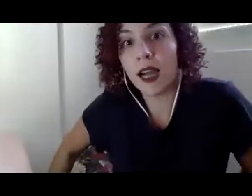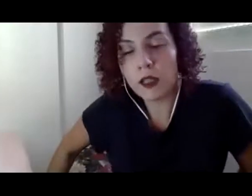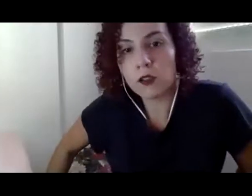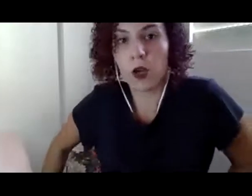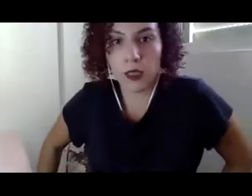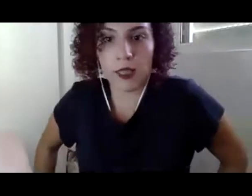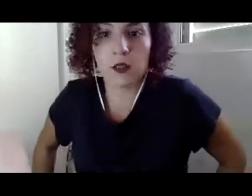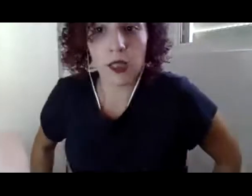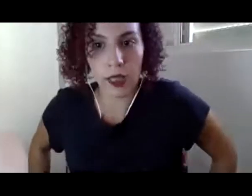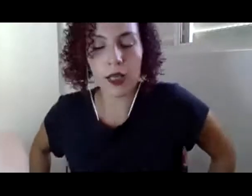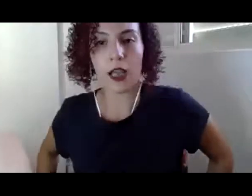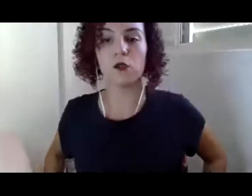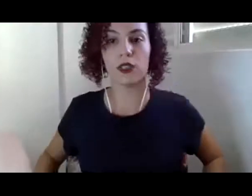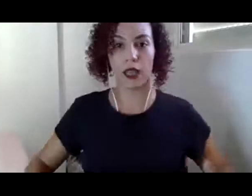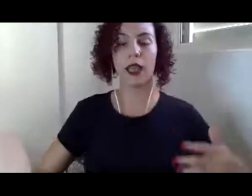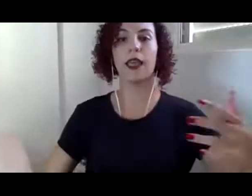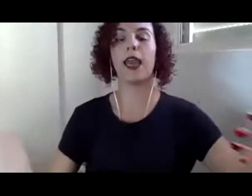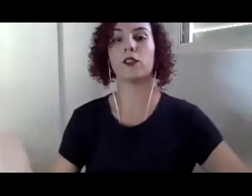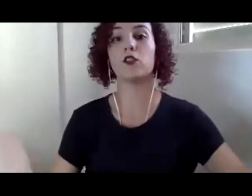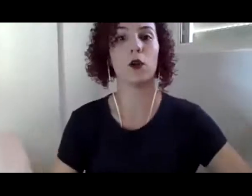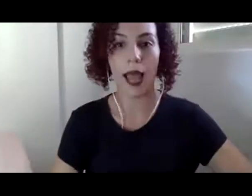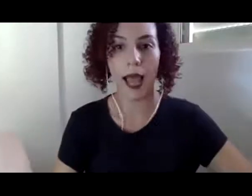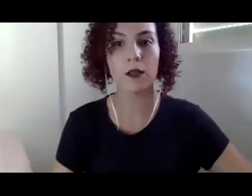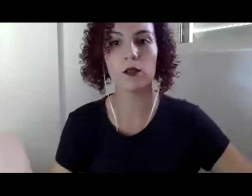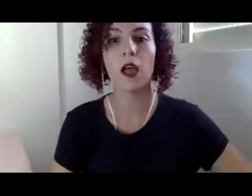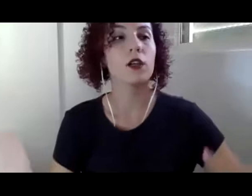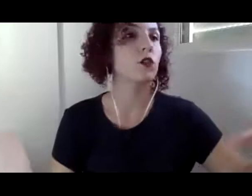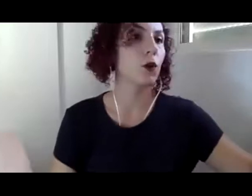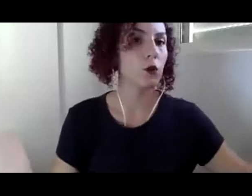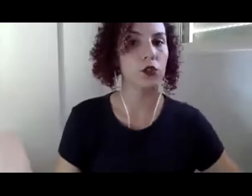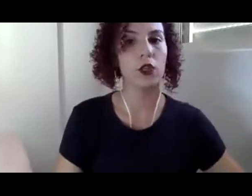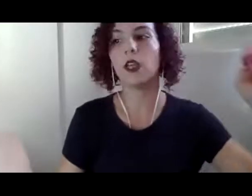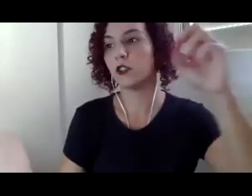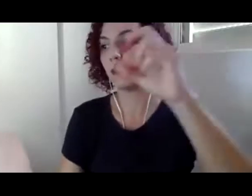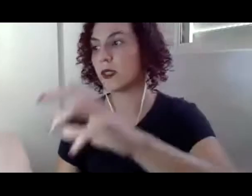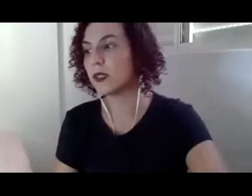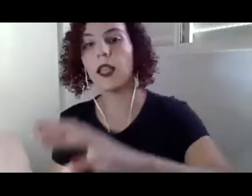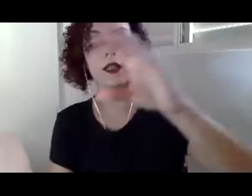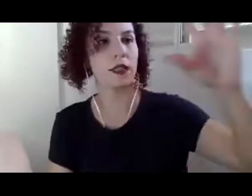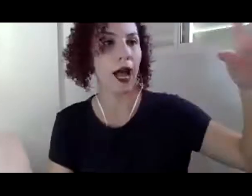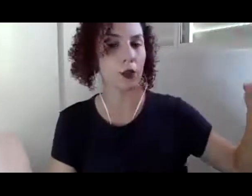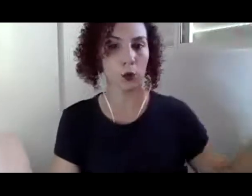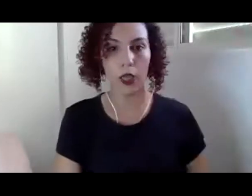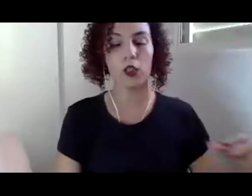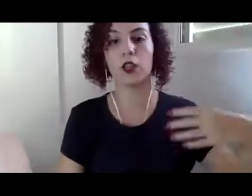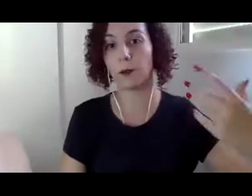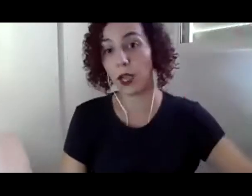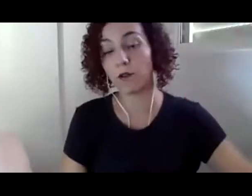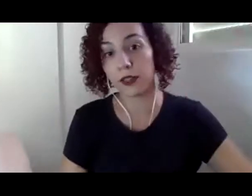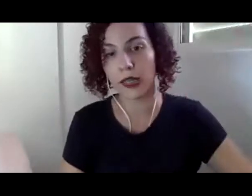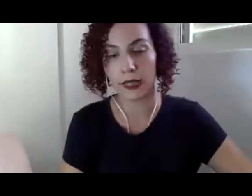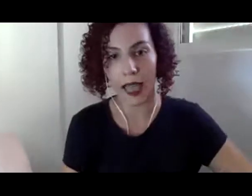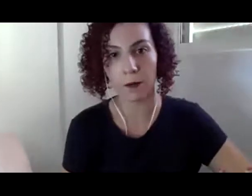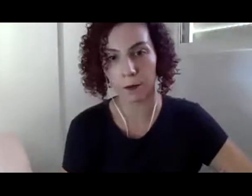Existem grandes processos aí, né, de fazer dicionários de biologia, de medicina, da área jurídica,